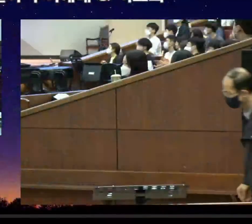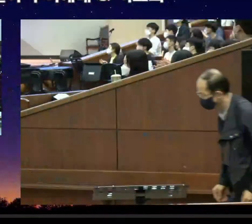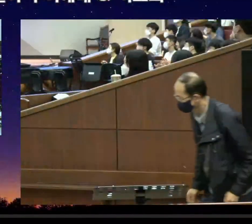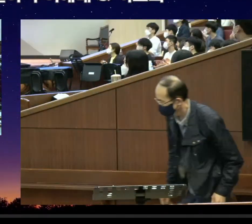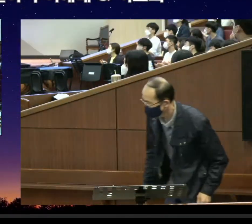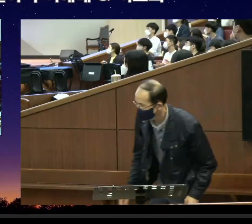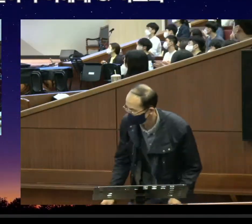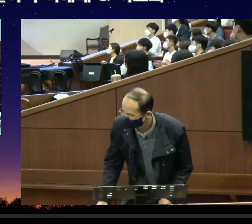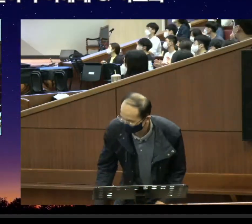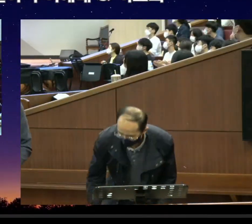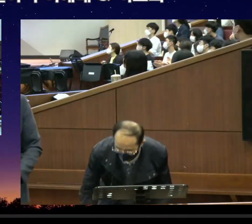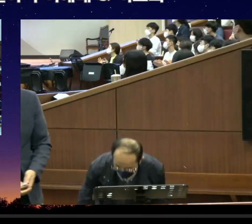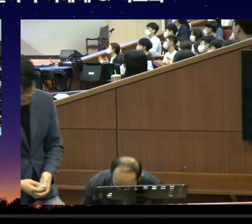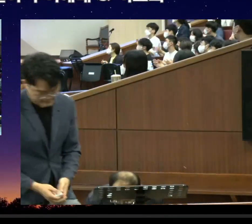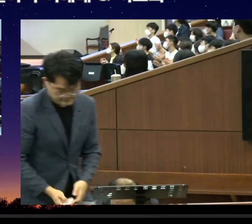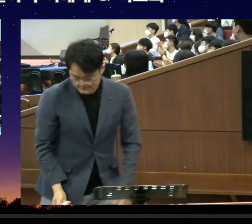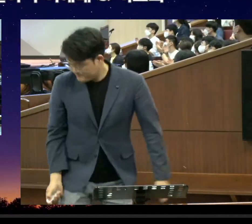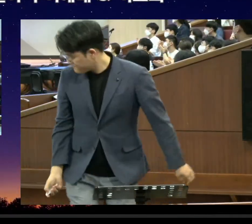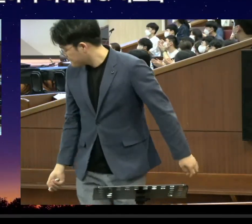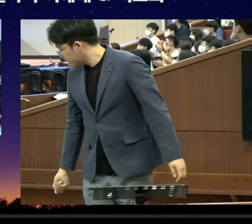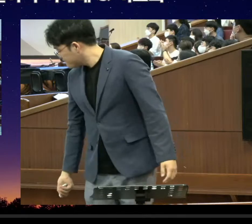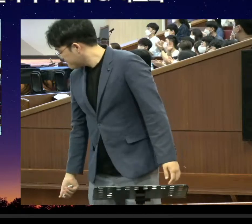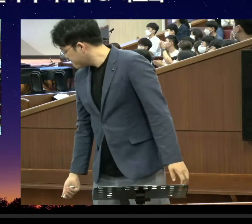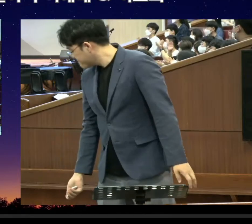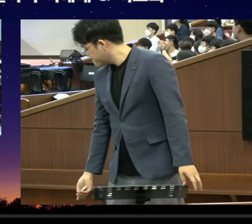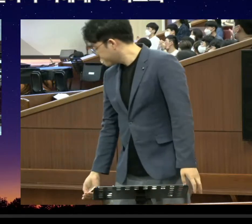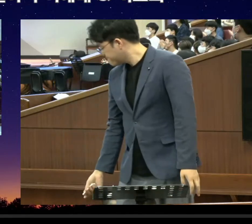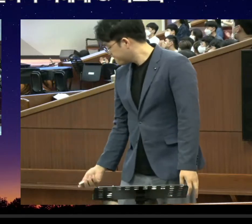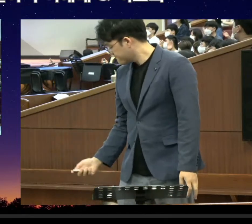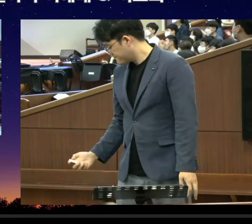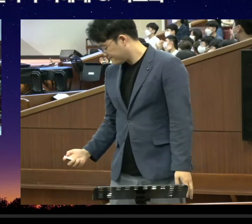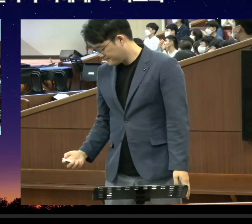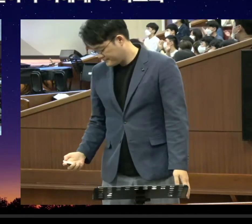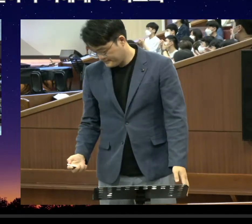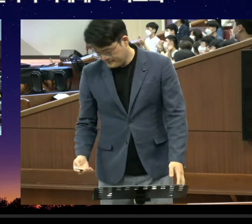박수 치는데 오늘은 두 번 박수 치겠습니다.